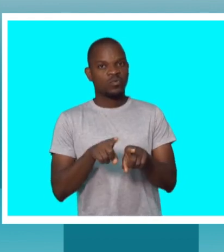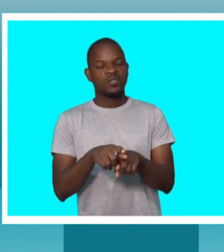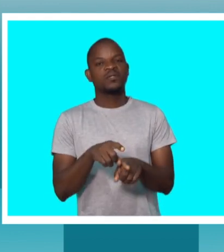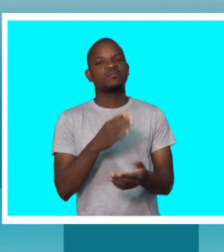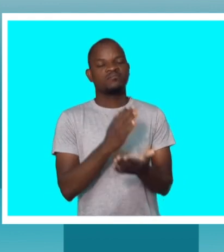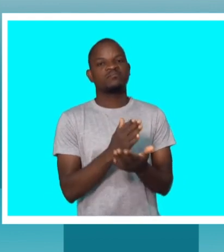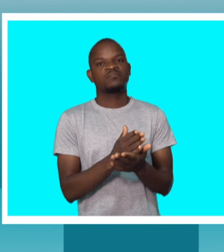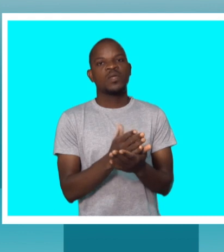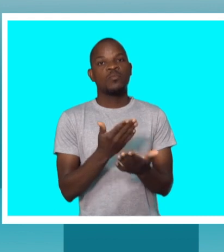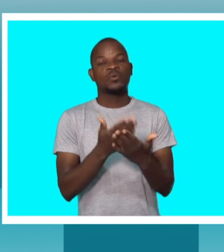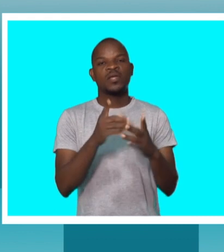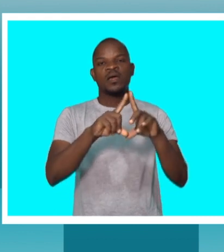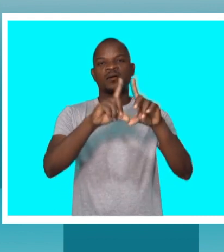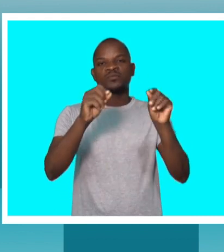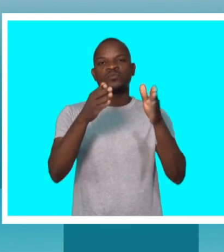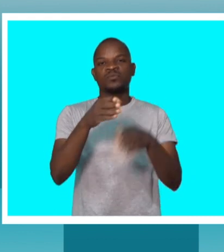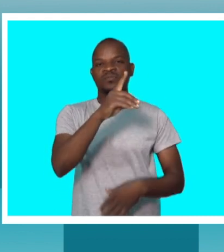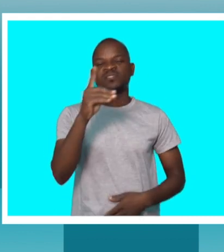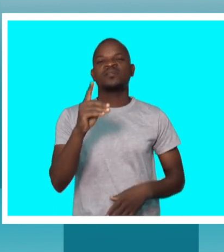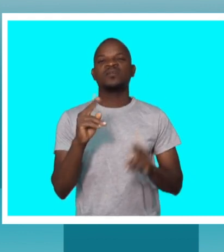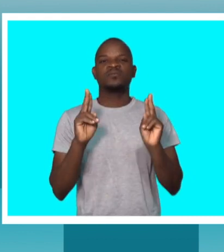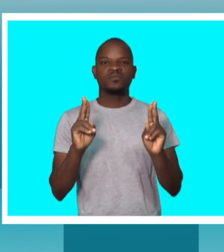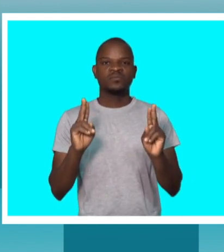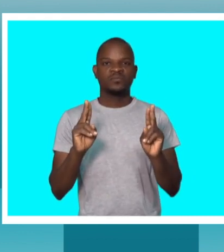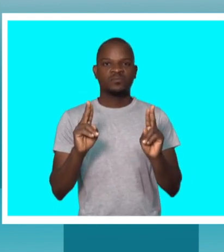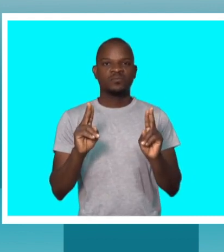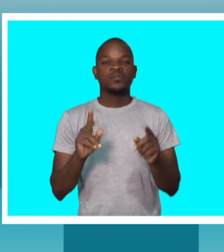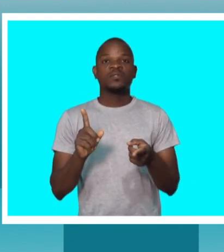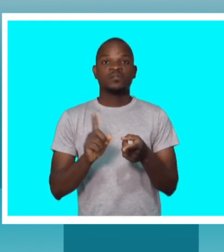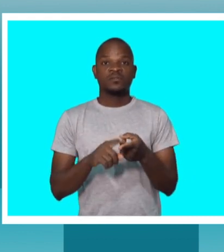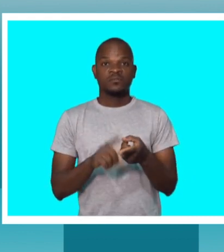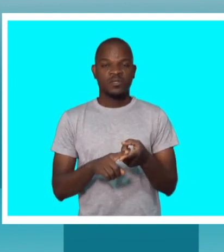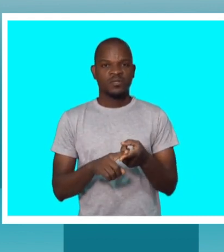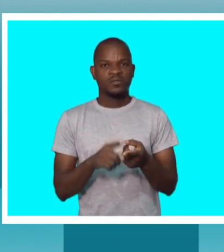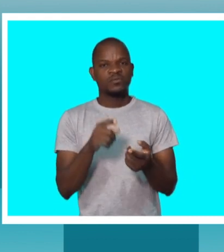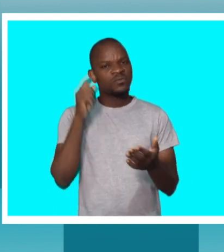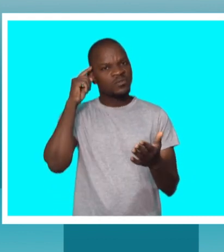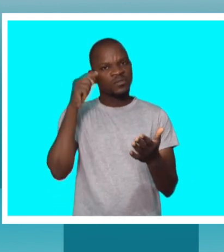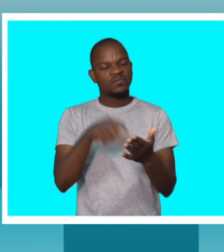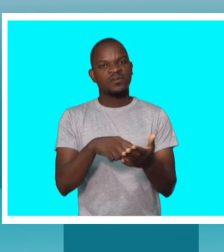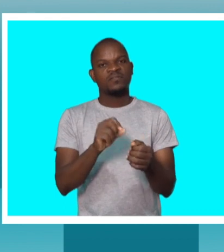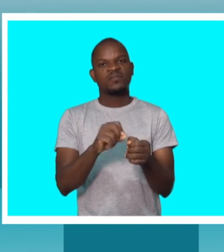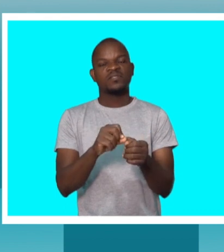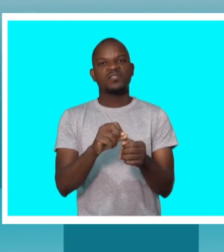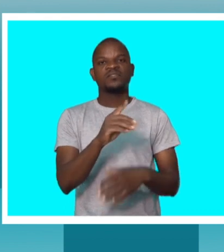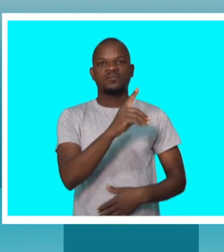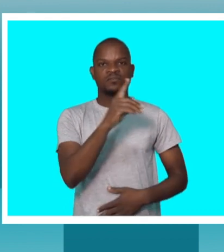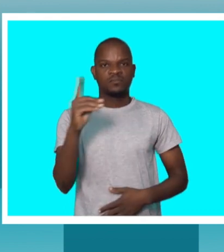sociedade está cheia de barreiras. Devo concordar com o meu colega ao dizer que a deficiência é uma questão natural.